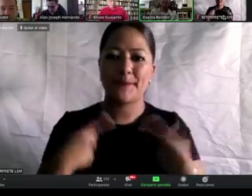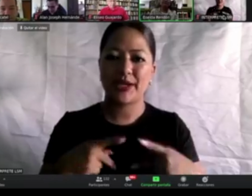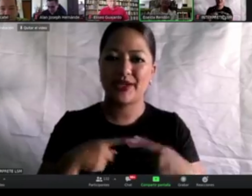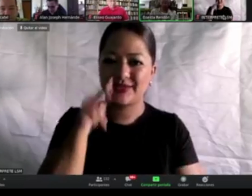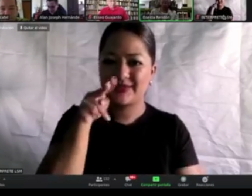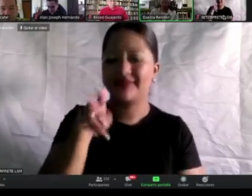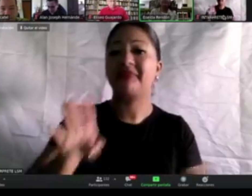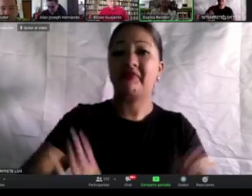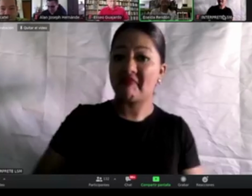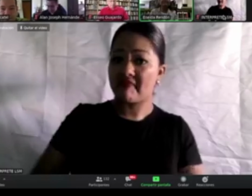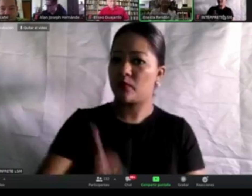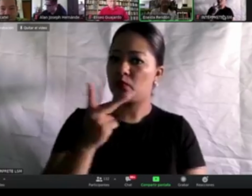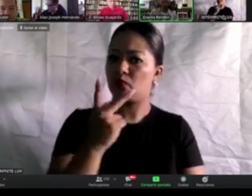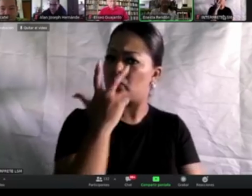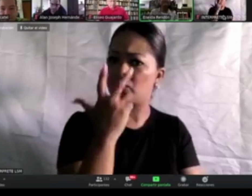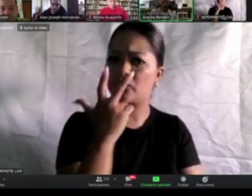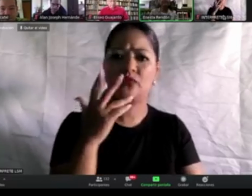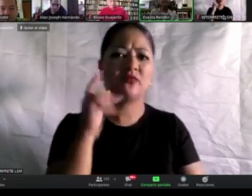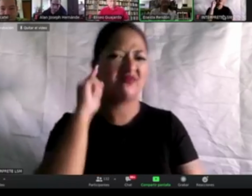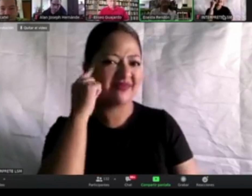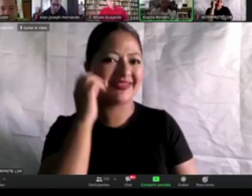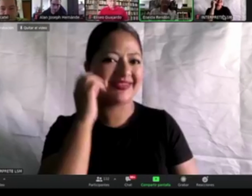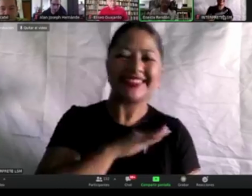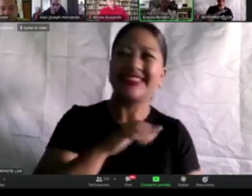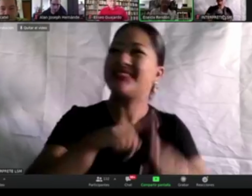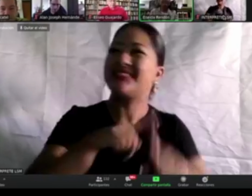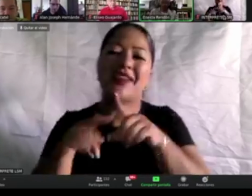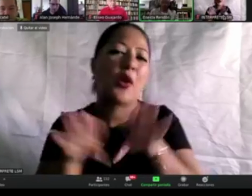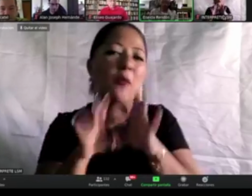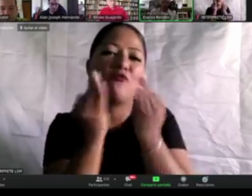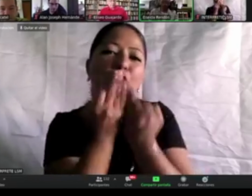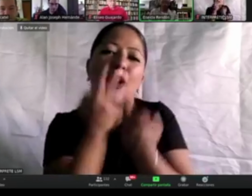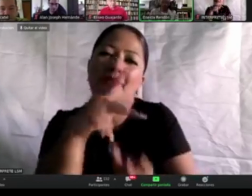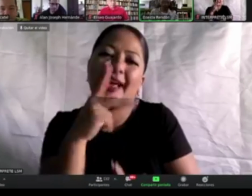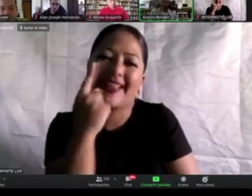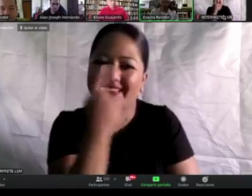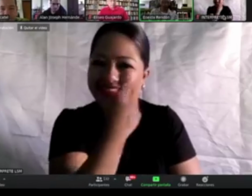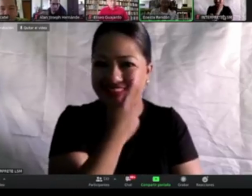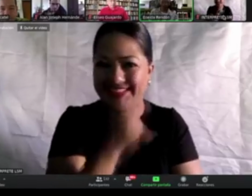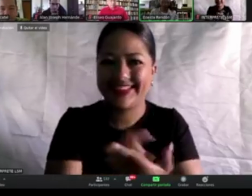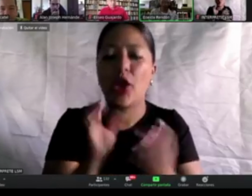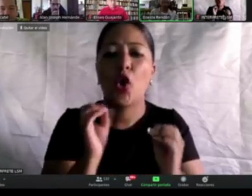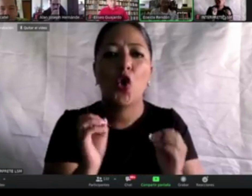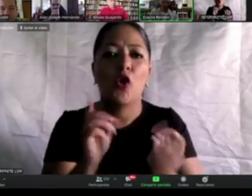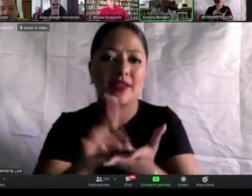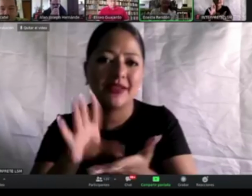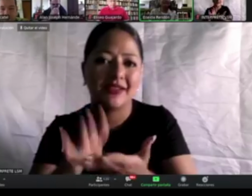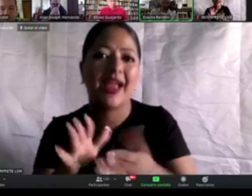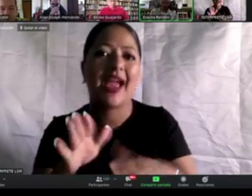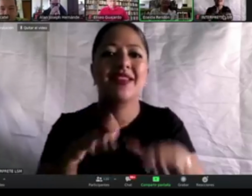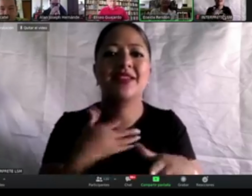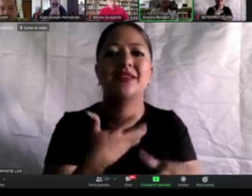por ejemplo por su forma de ser por su sus capacidades que tienen no sé para alguna materia